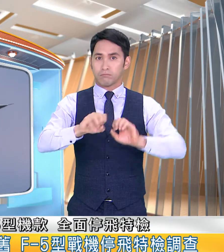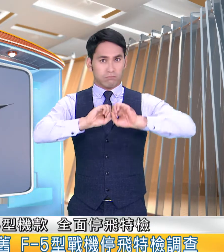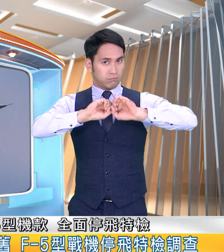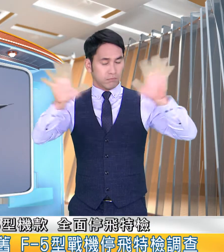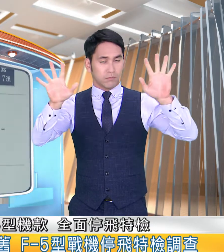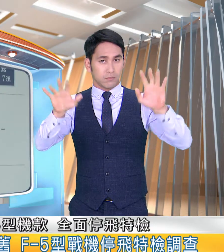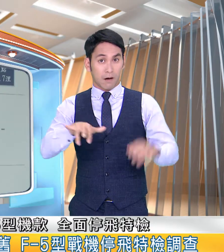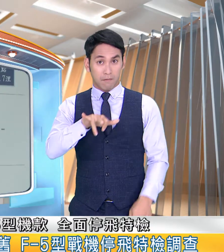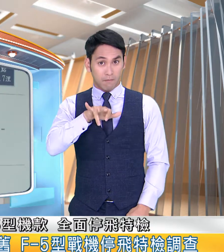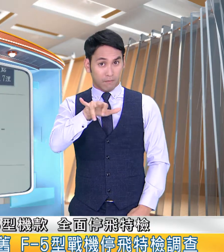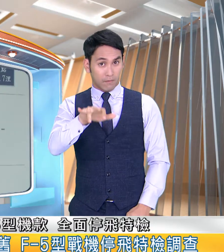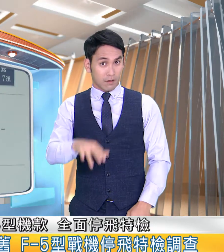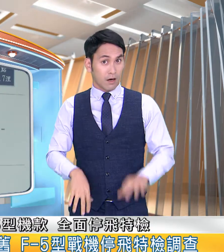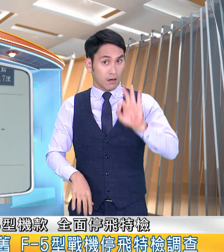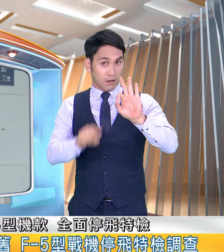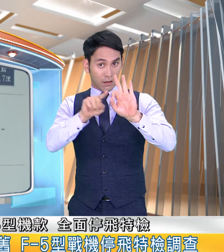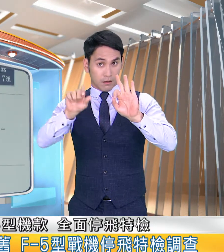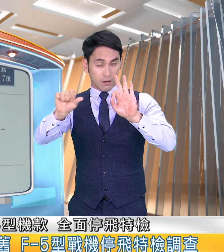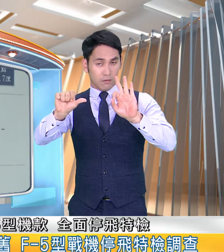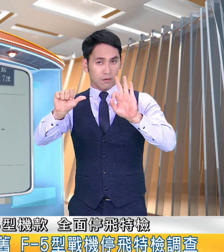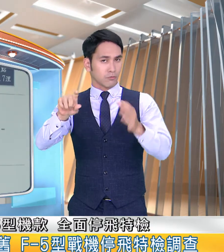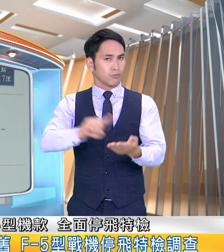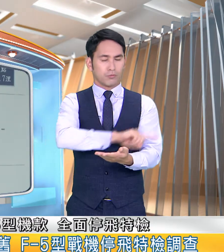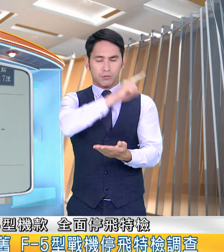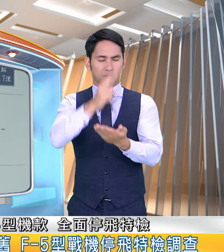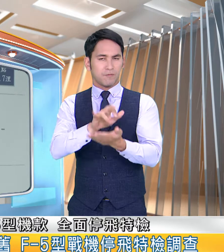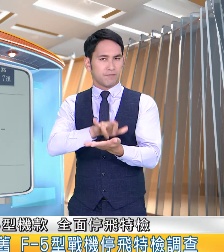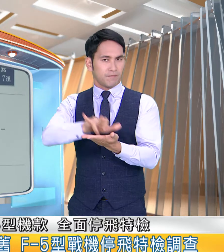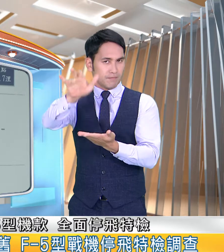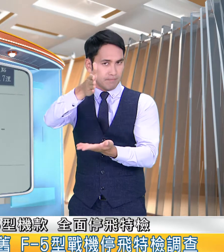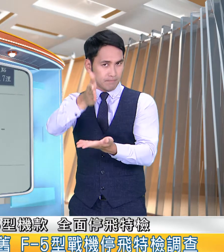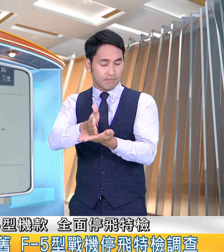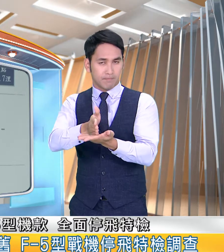布 F-5 型战机款全面停飞特检。